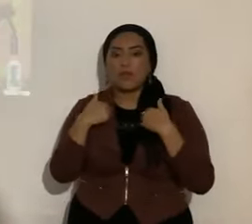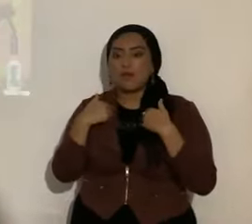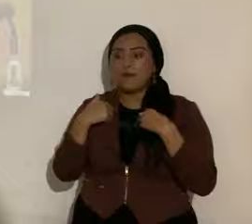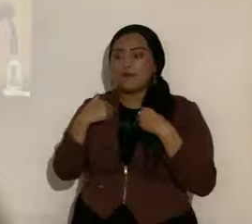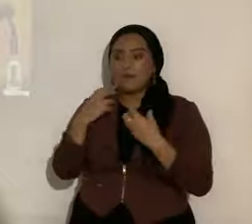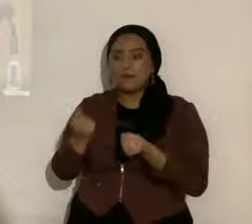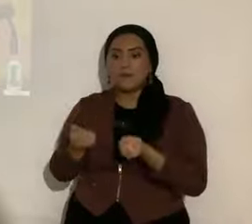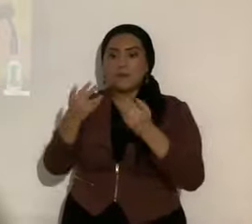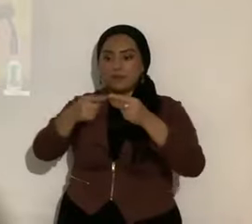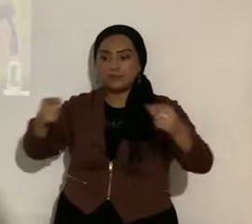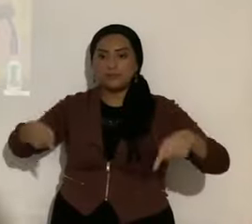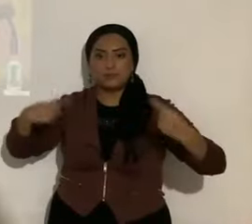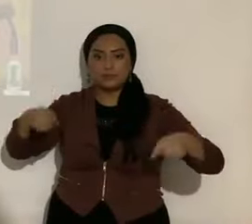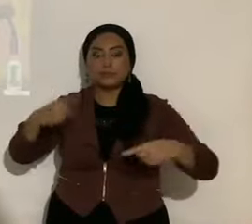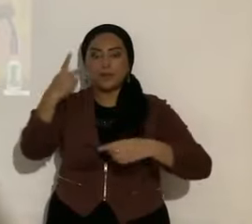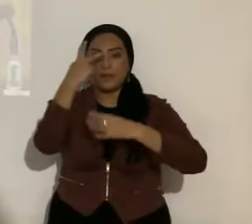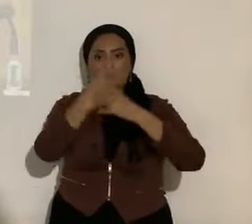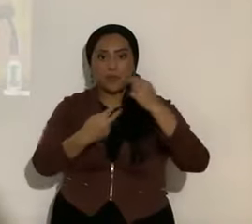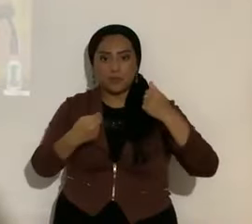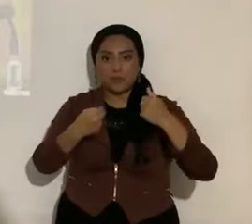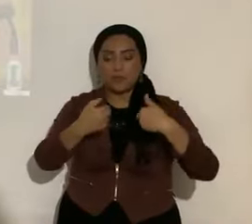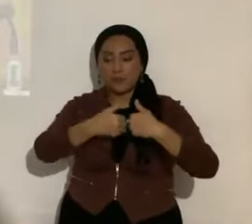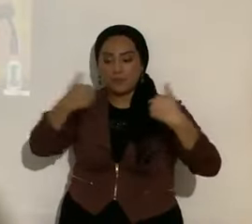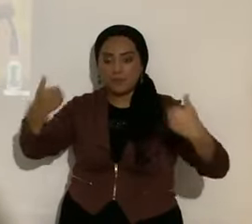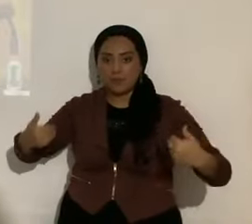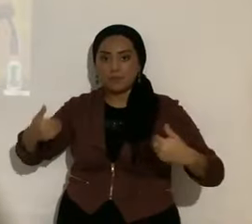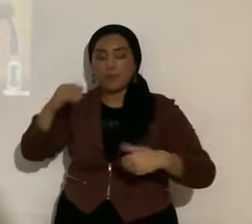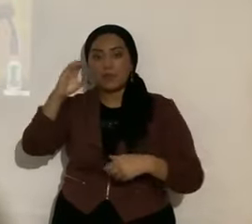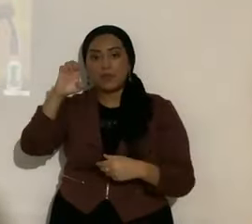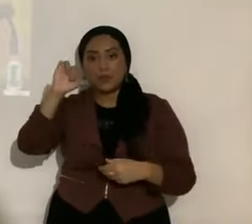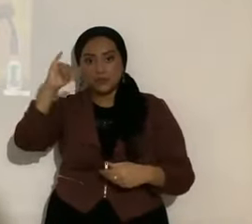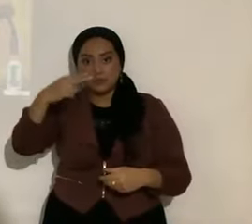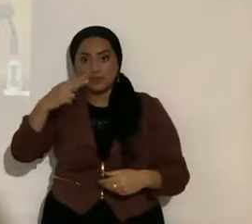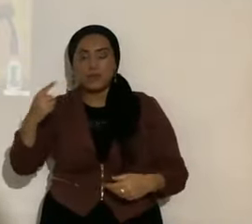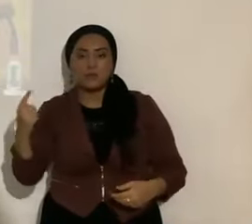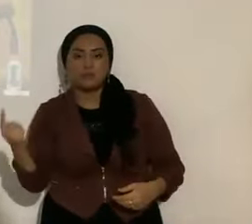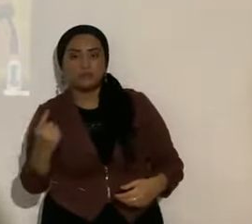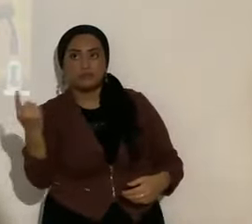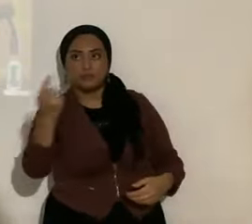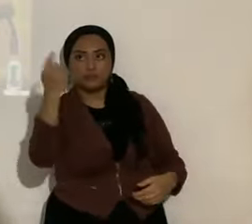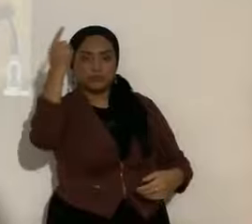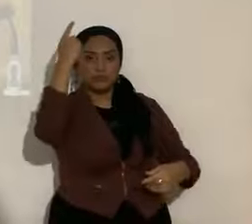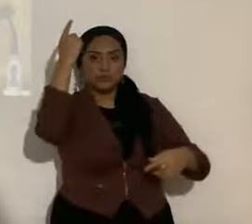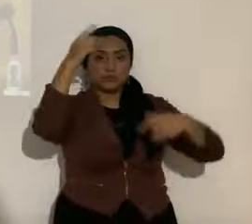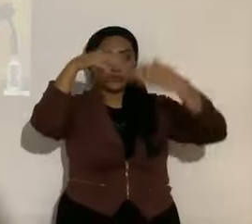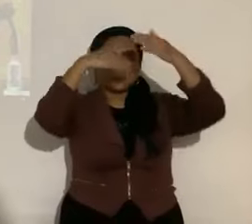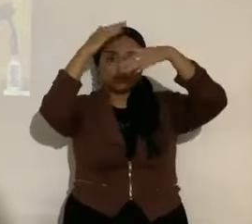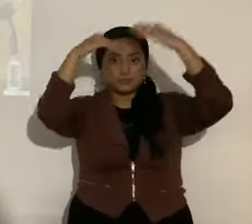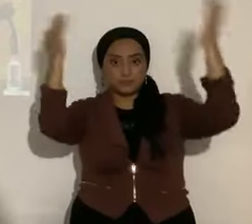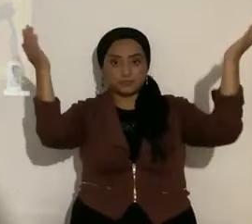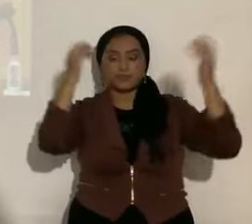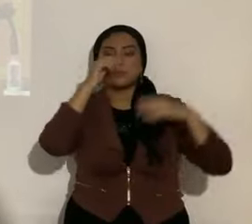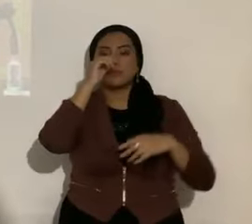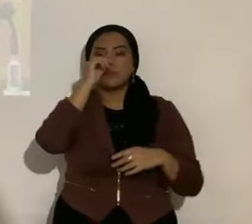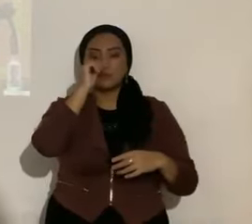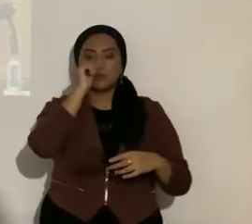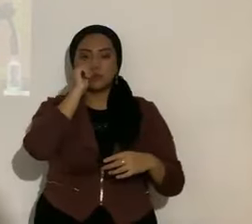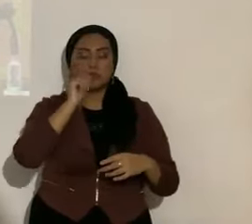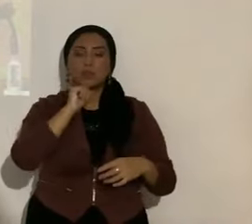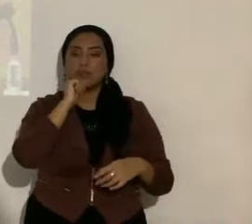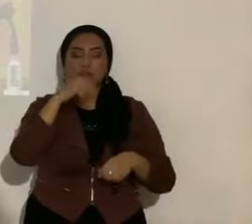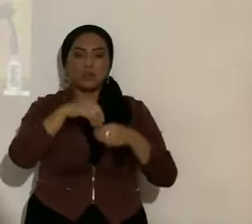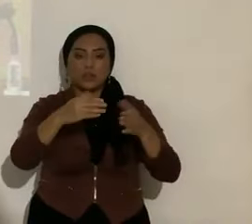caballos de fuego apartó a los dos. Y Elías subió al cielo en un torbellino, eso es lo que ya he ministrado bastante. No subió en